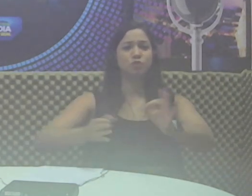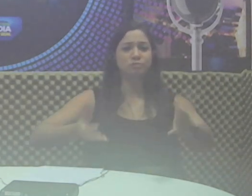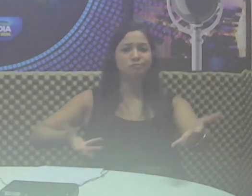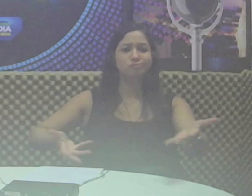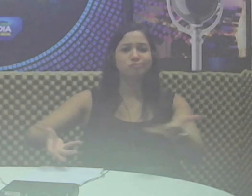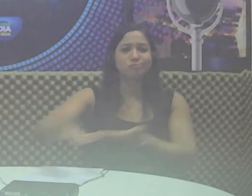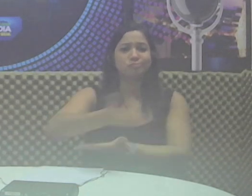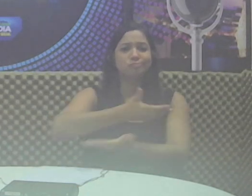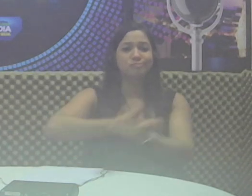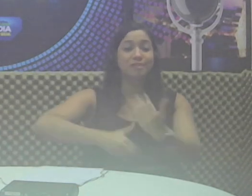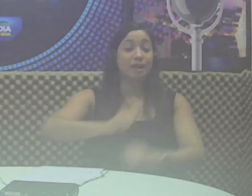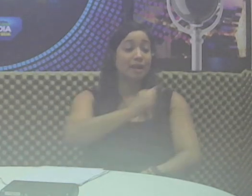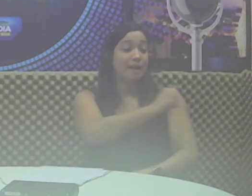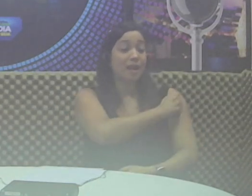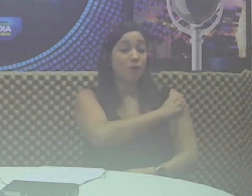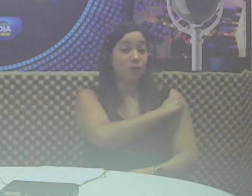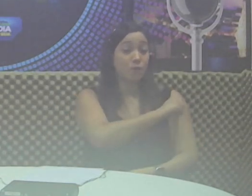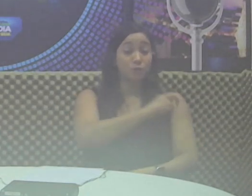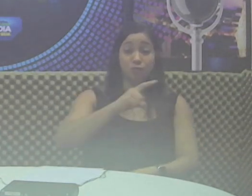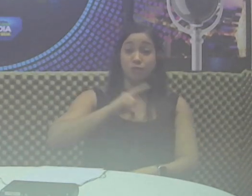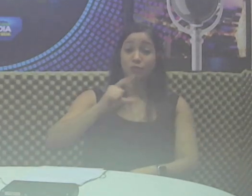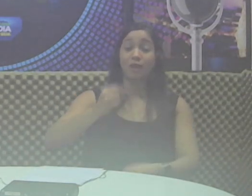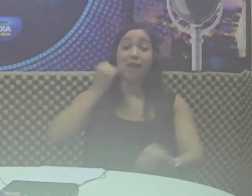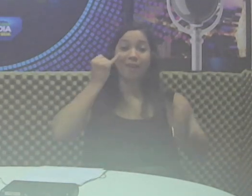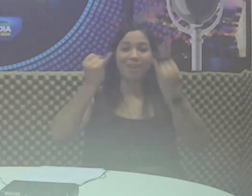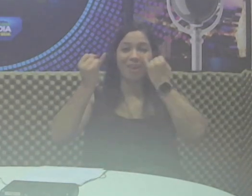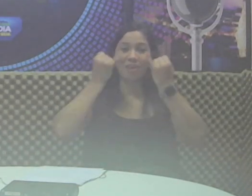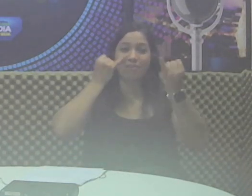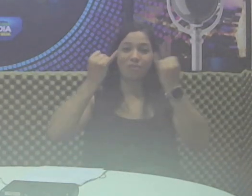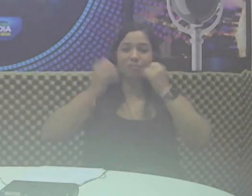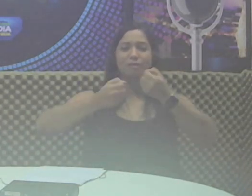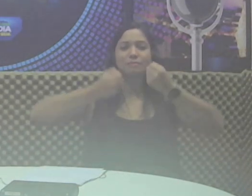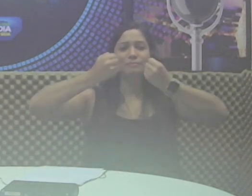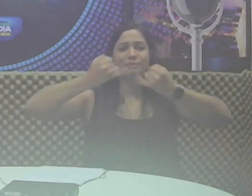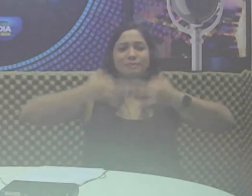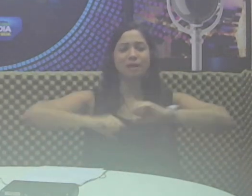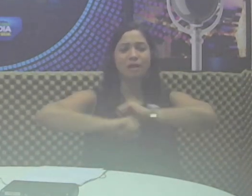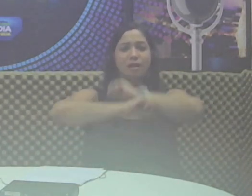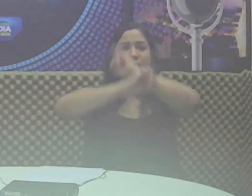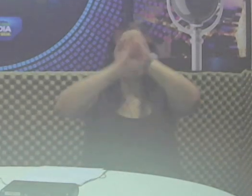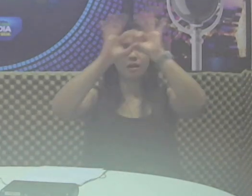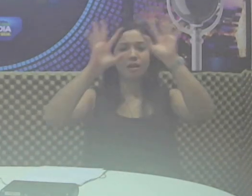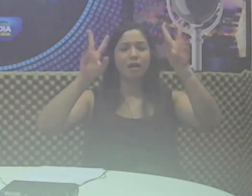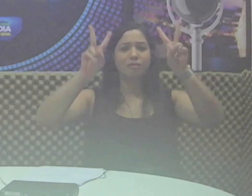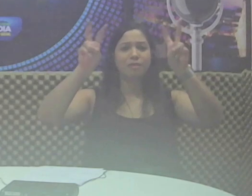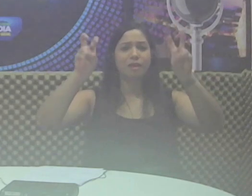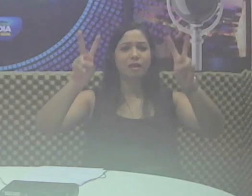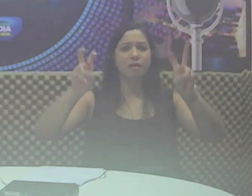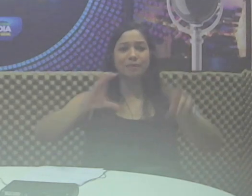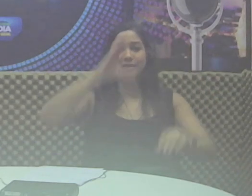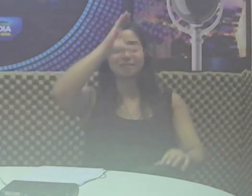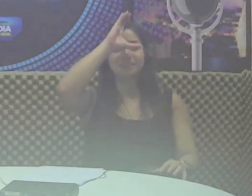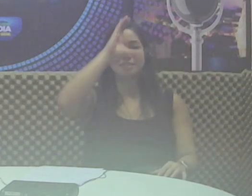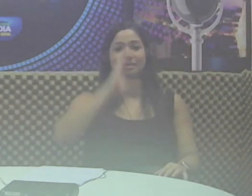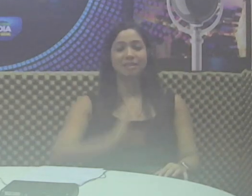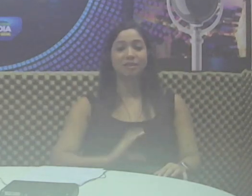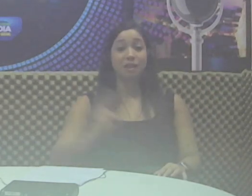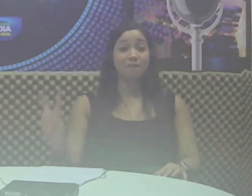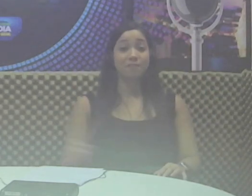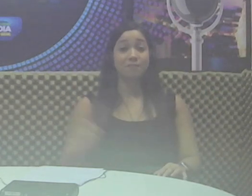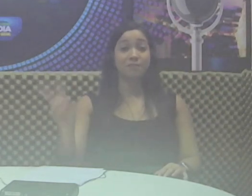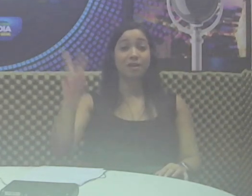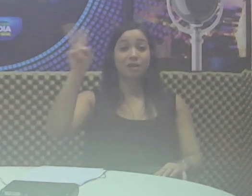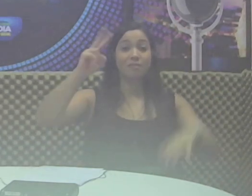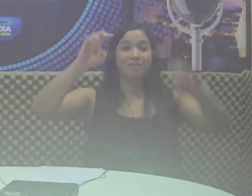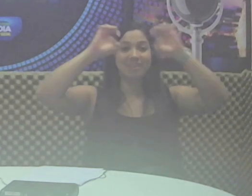estudantes, oferecendo informações e esclarecendo temas que envolvem cidadania, valores,